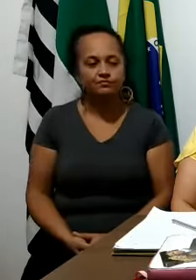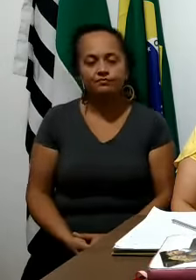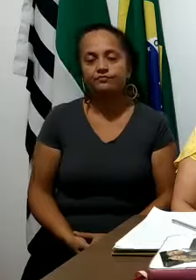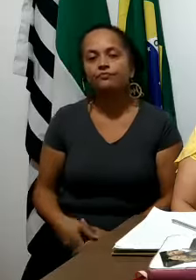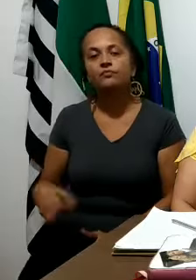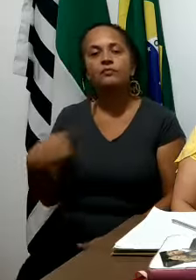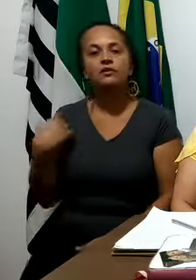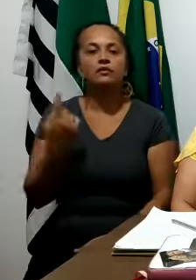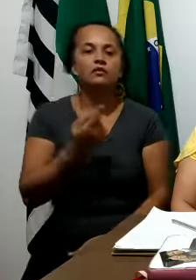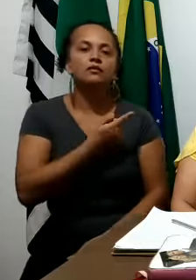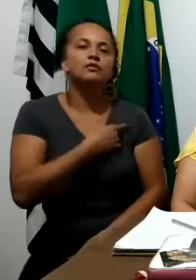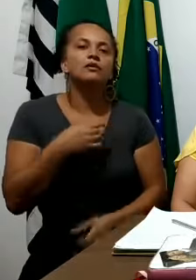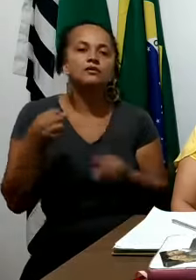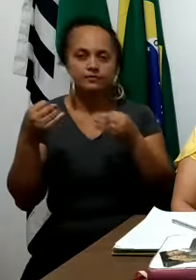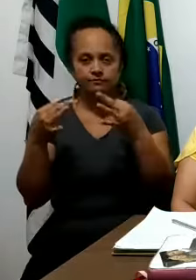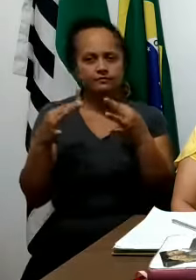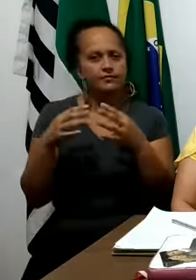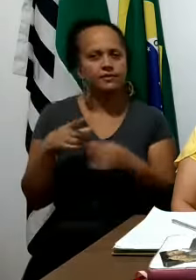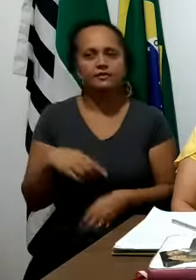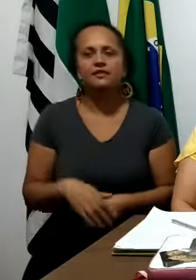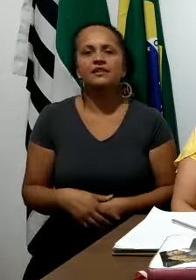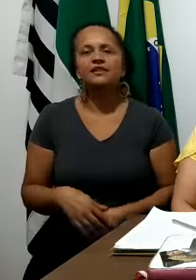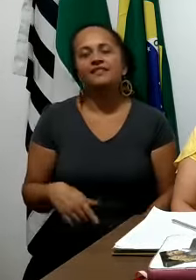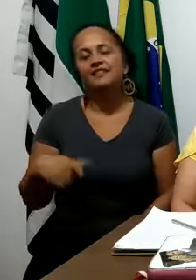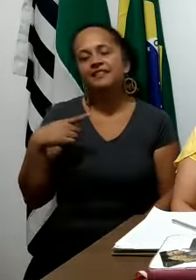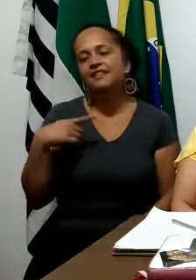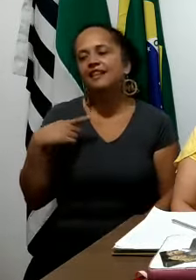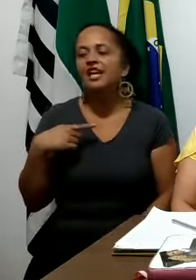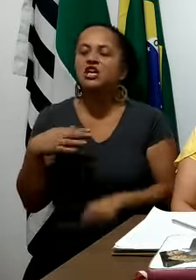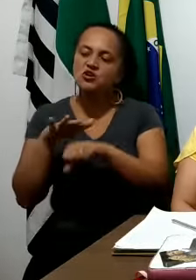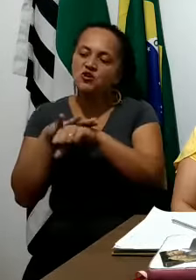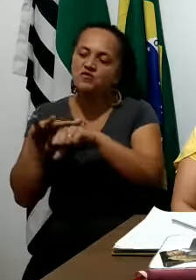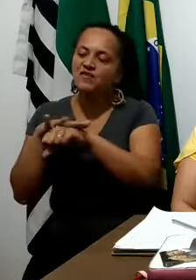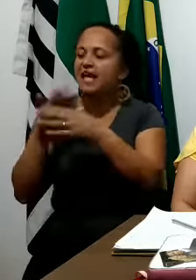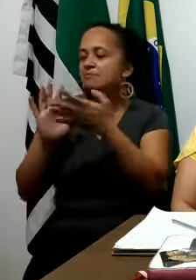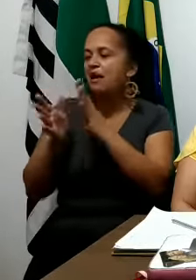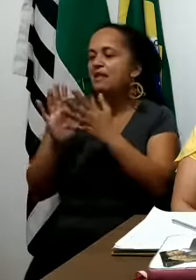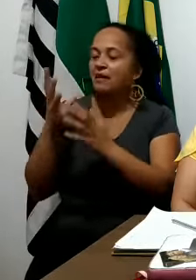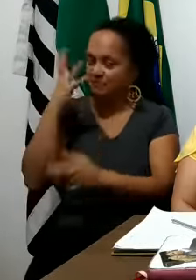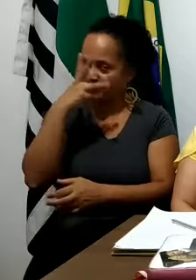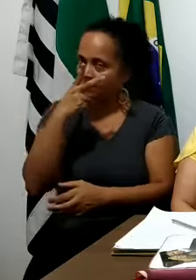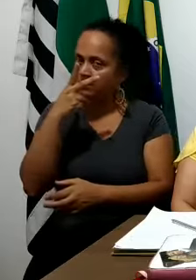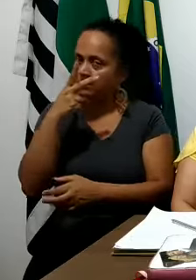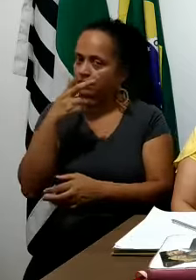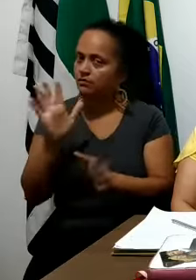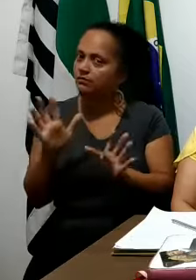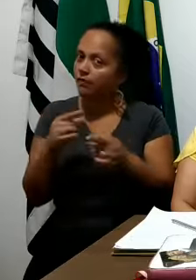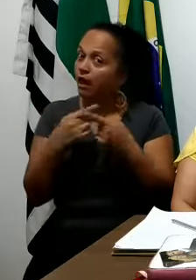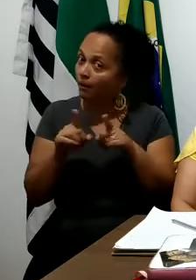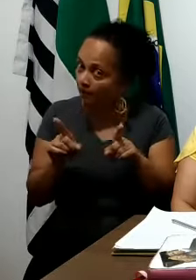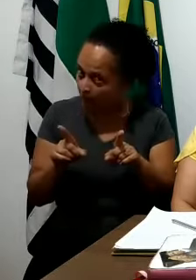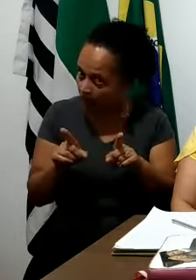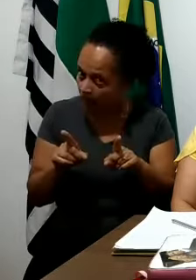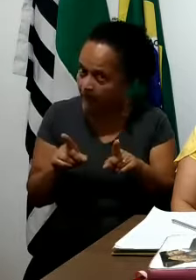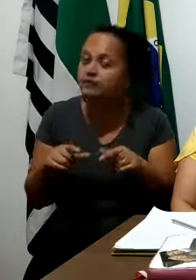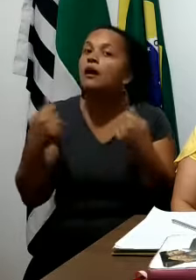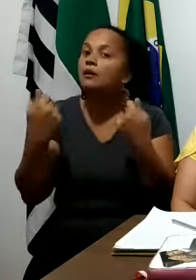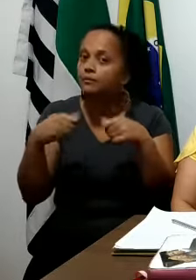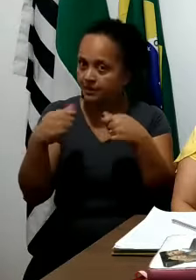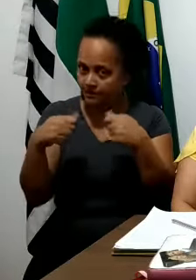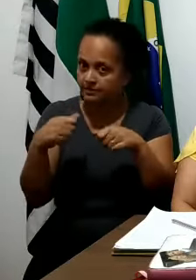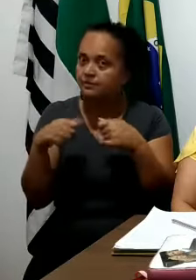nós falamos, né? Às vezes a gente tem discursos bonitos com os nossos filhos, né? Mas a verdade é que os nossos filhos às